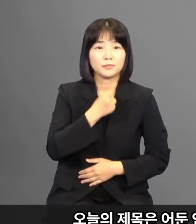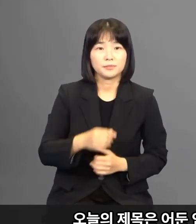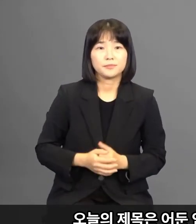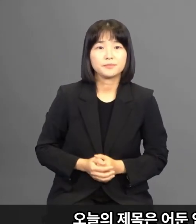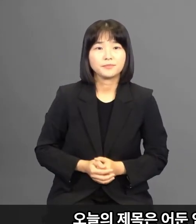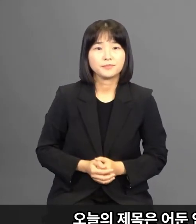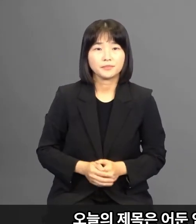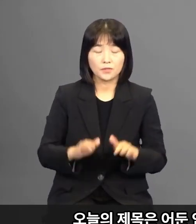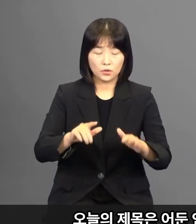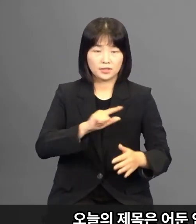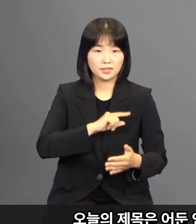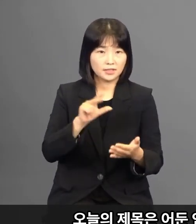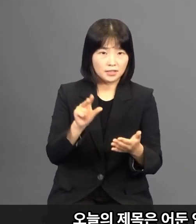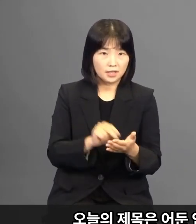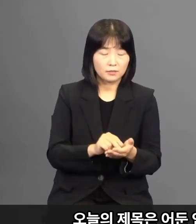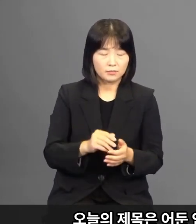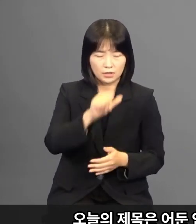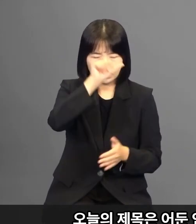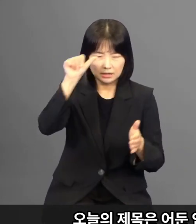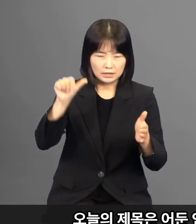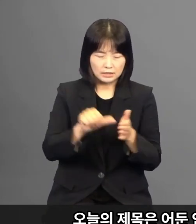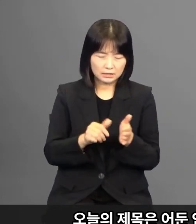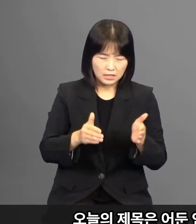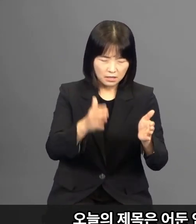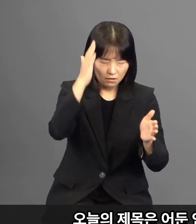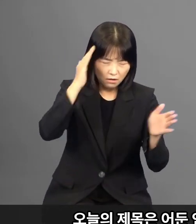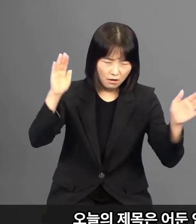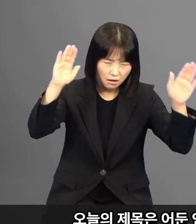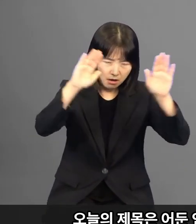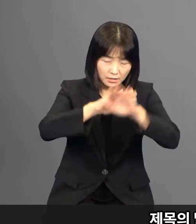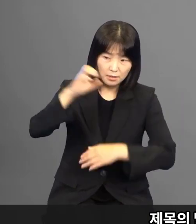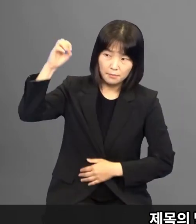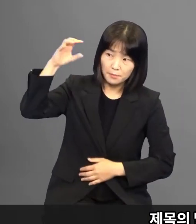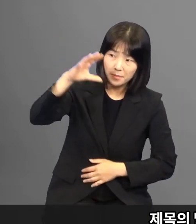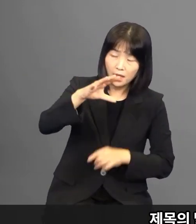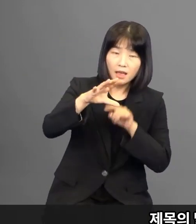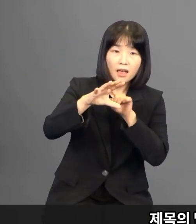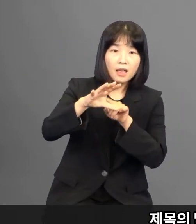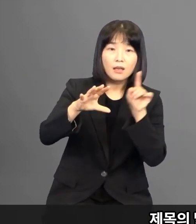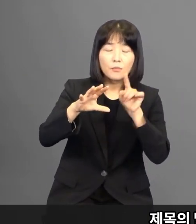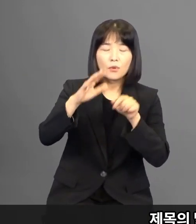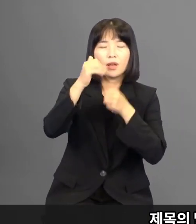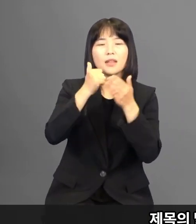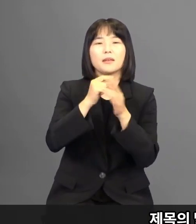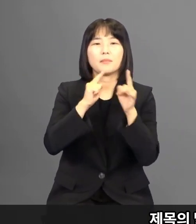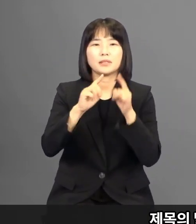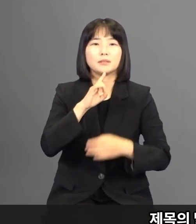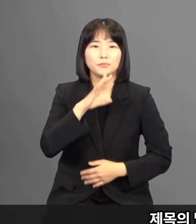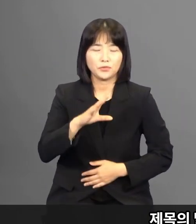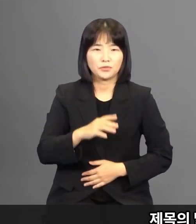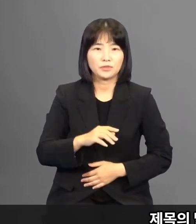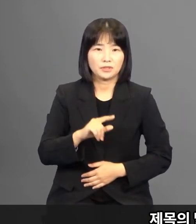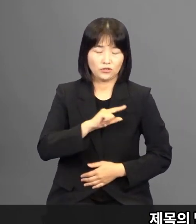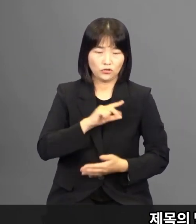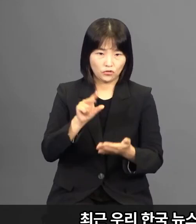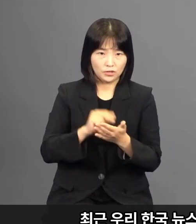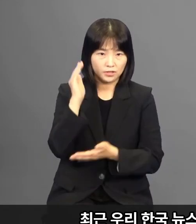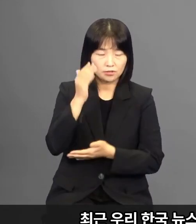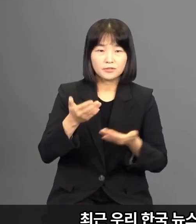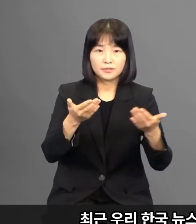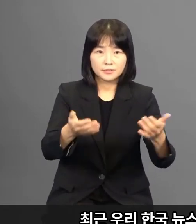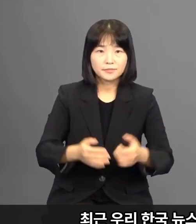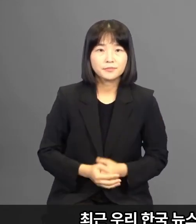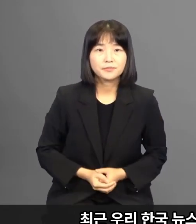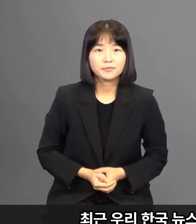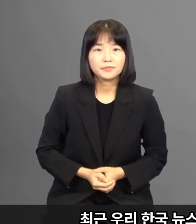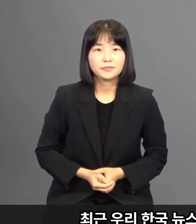오늘의 제목은 어두운 인생길 말씀만이 등불입니다 라는 제목의 말씀을 나누겠습니다.